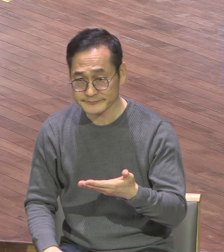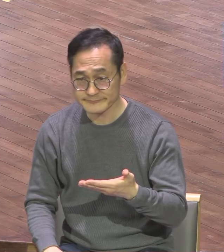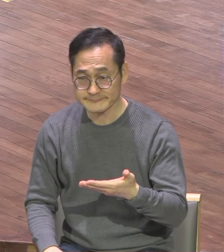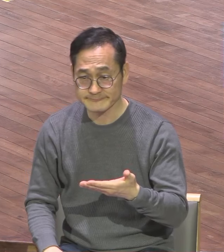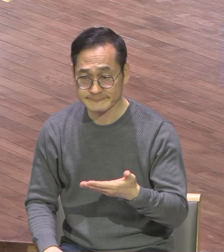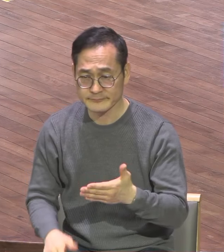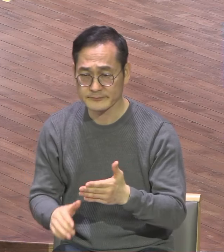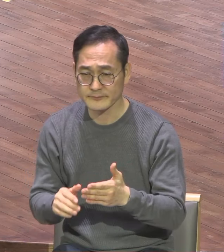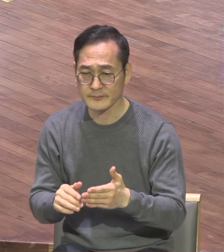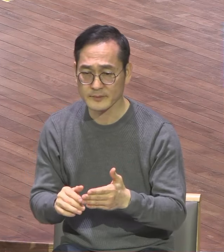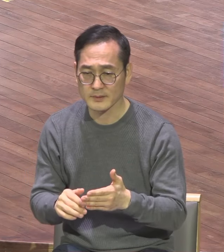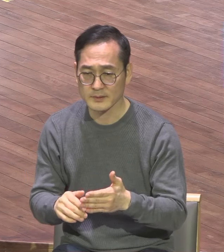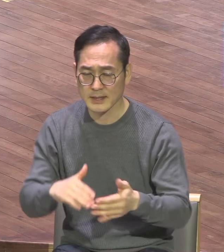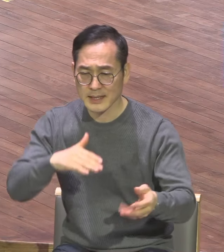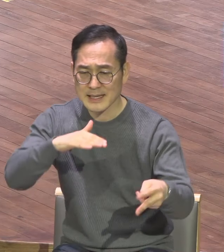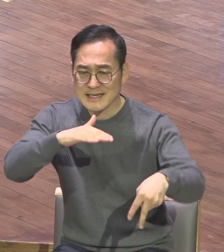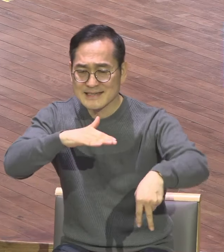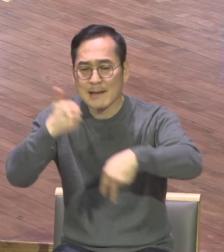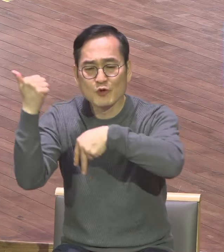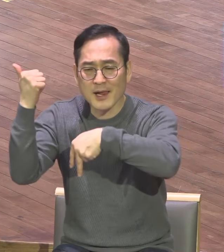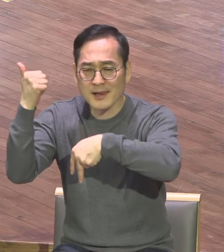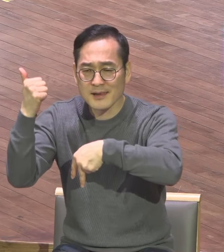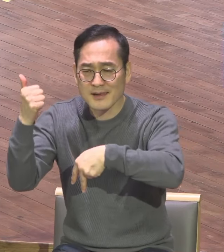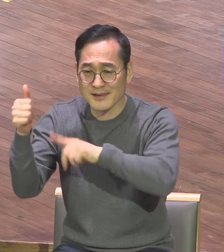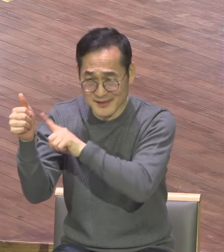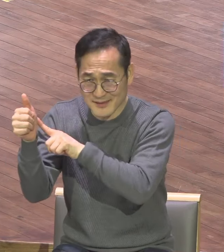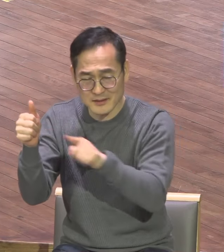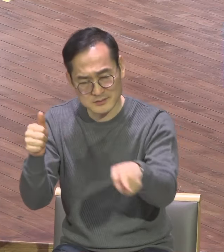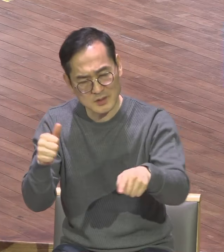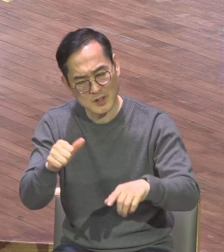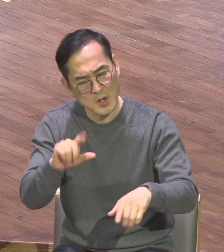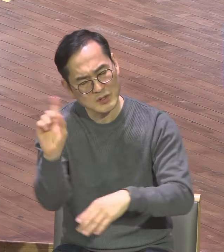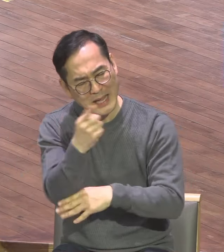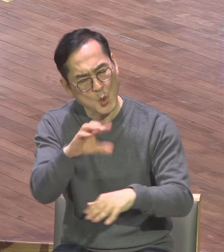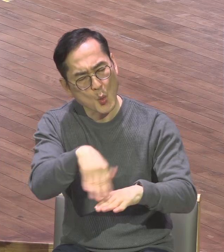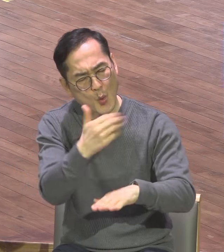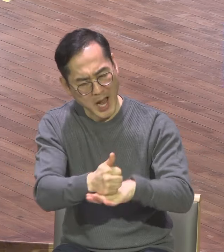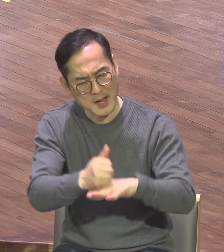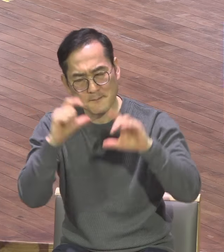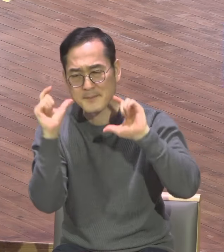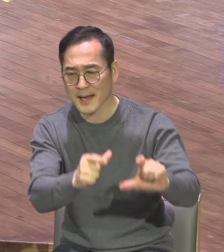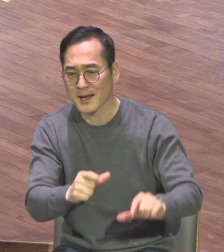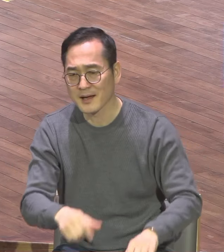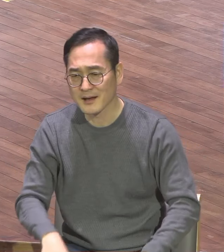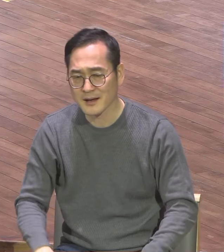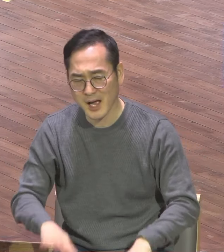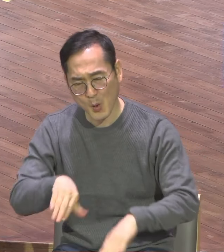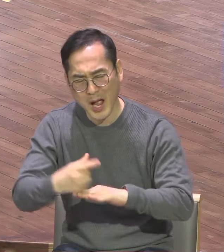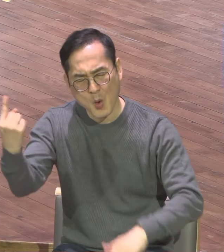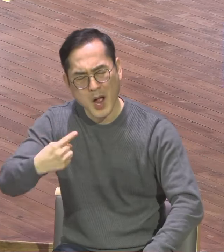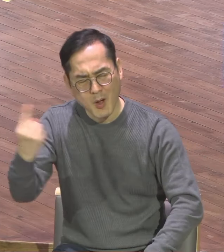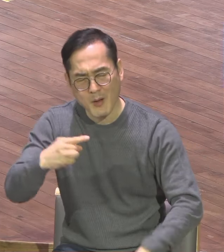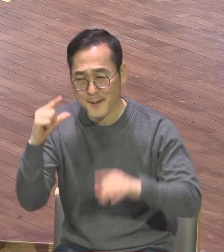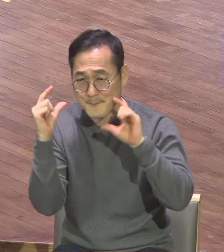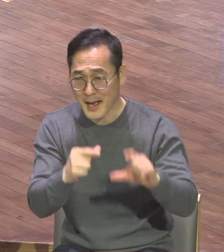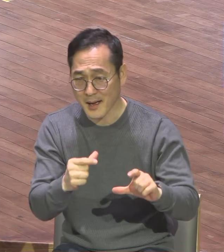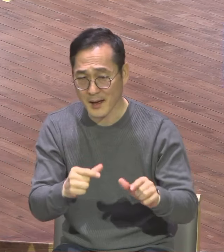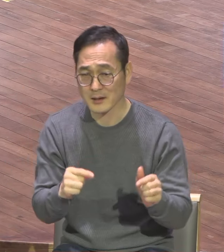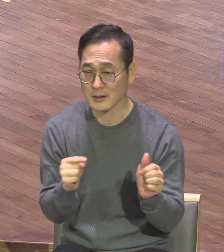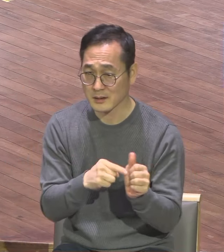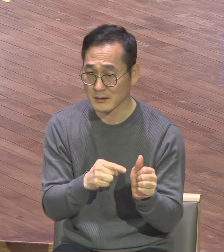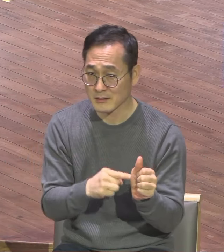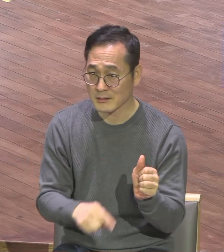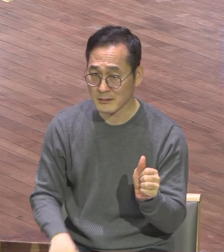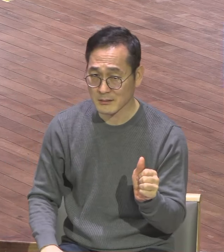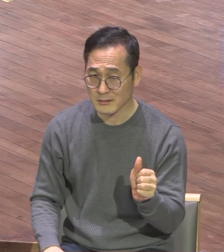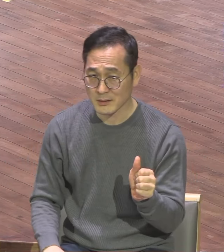이 사무엘로부터 장차 너가 왕이 될 것이다 라고 하는 이러한 기름 부음을 받은 이후에 그 앞길은